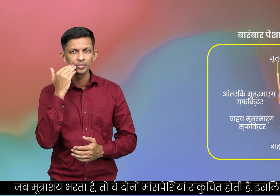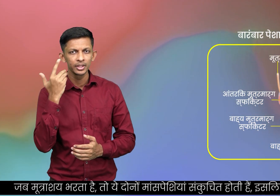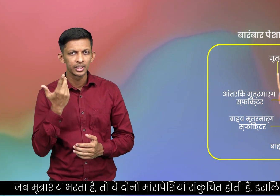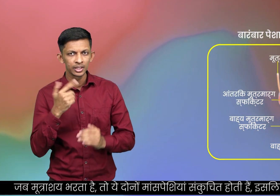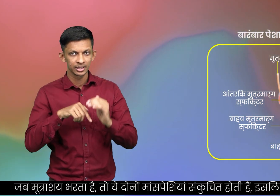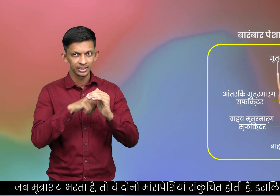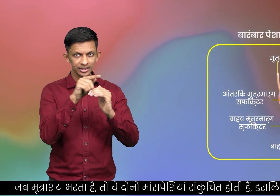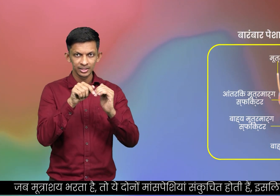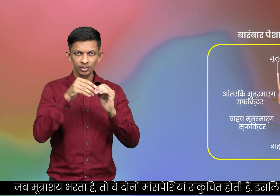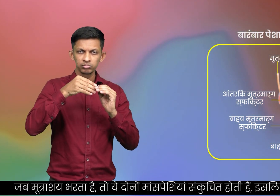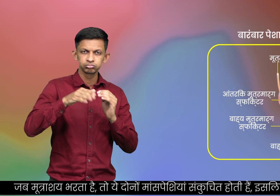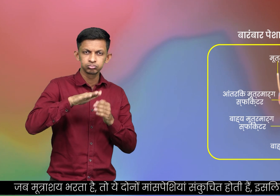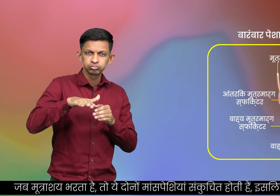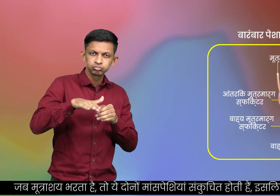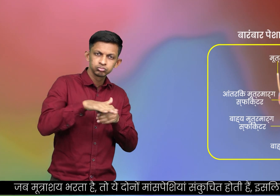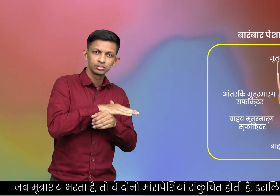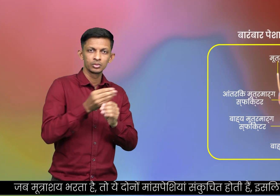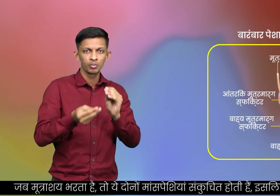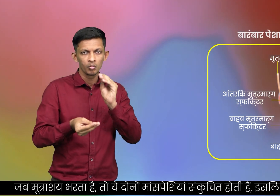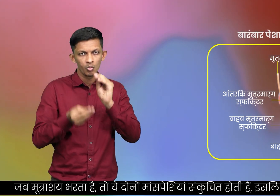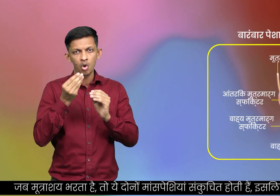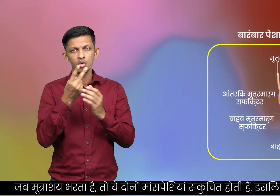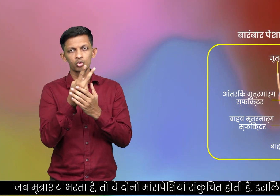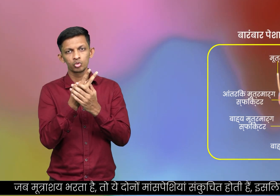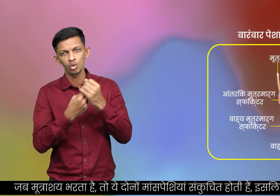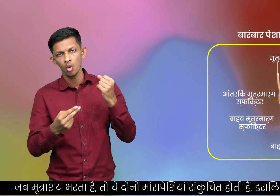जब मूत्राशय भरता है तो ये दोनों